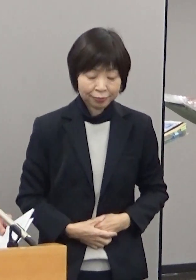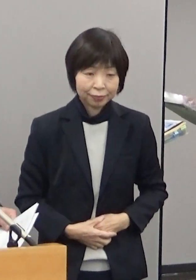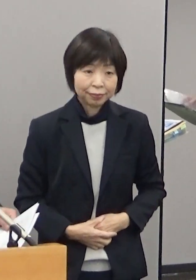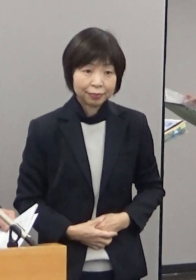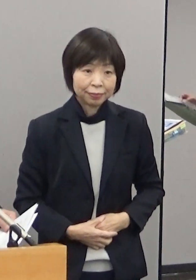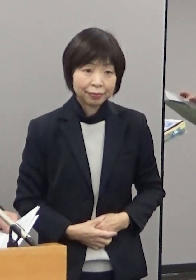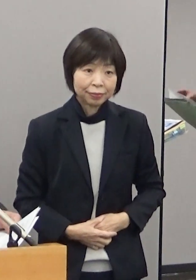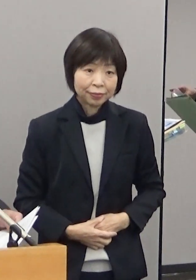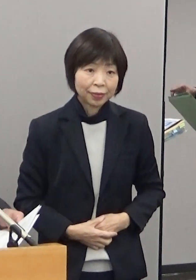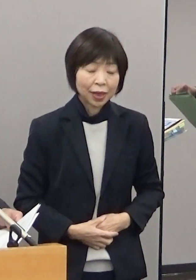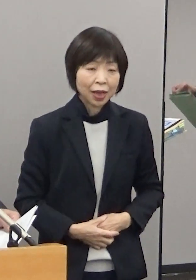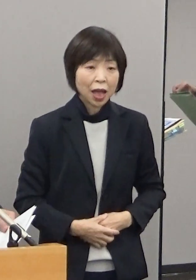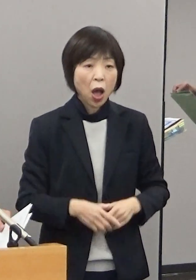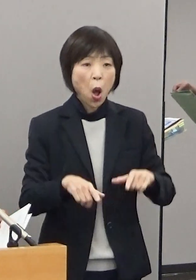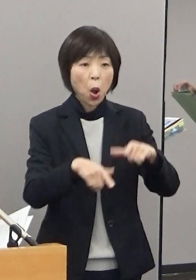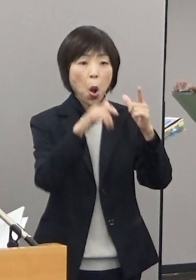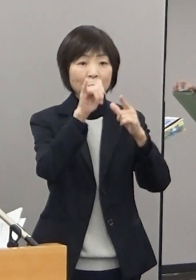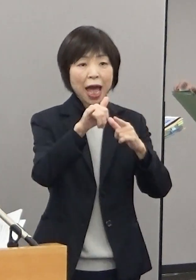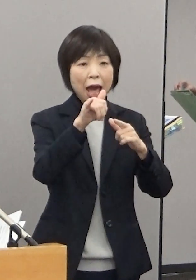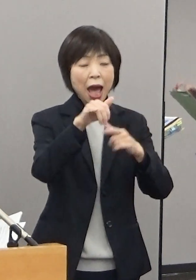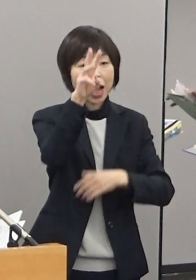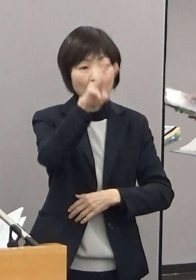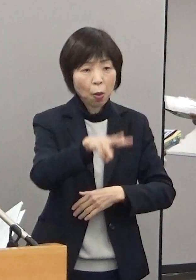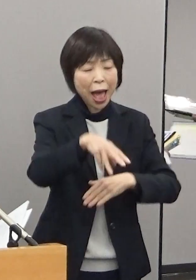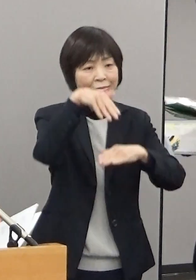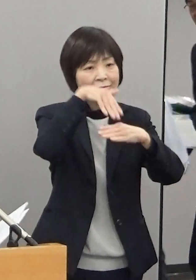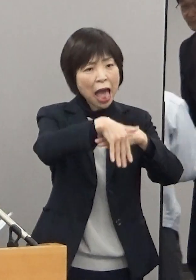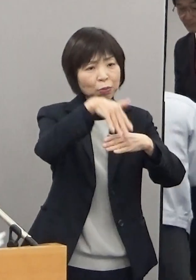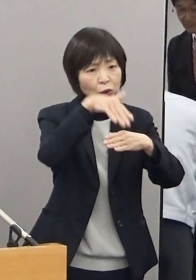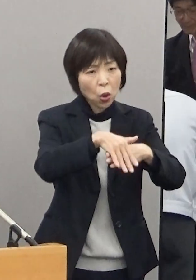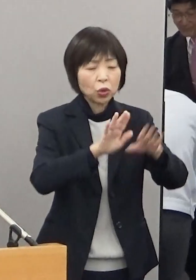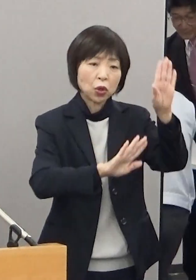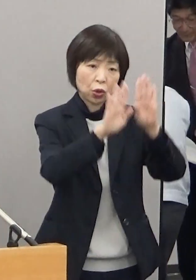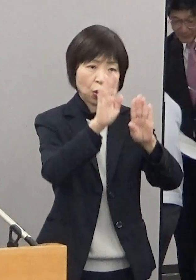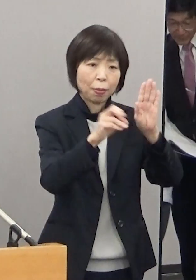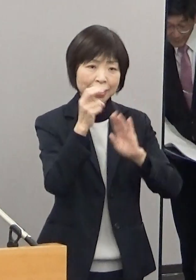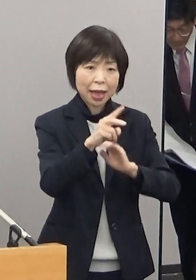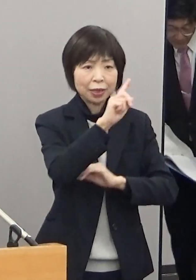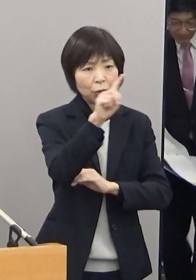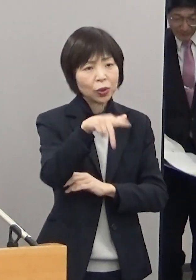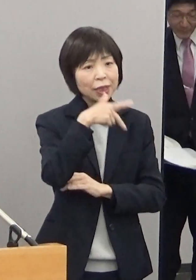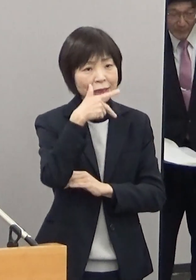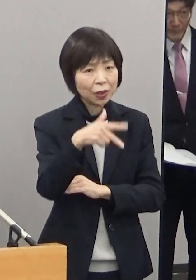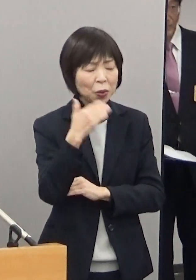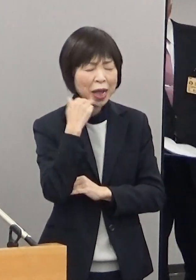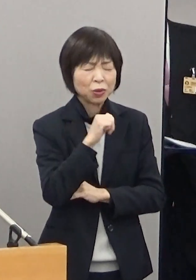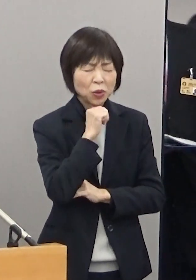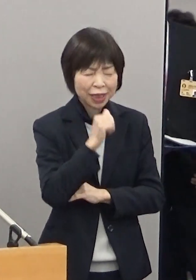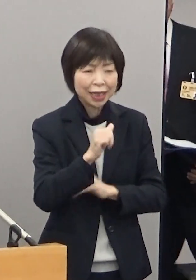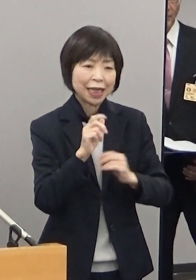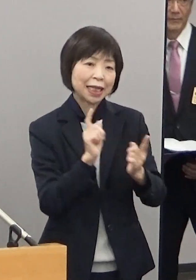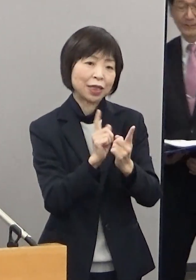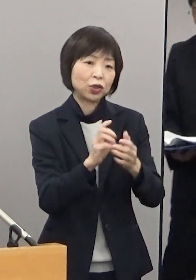続きまして小屋川ダムの状況および本市の下水対策についてお知らせいたします。